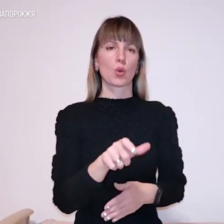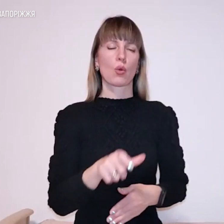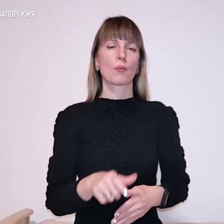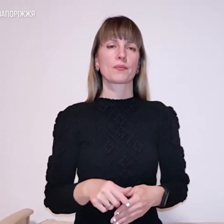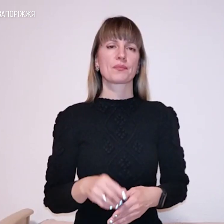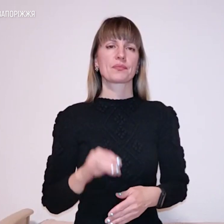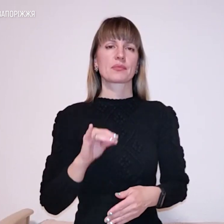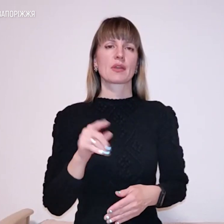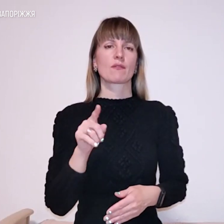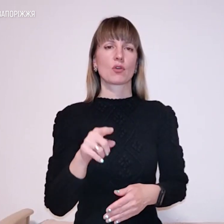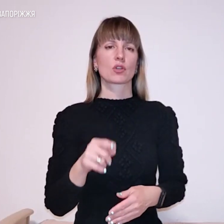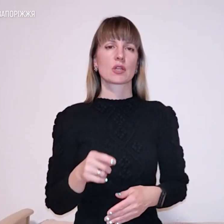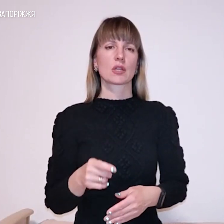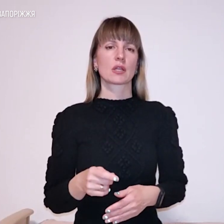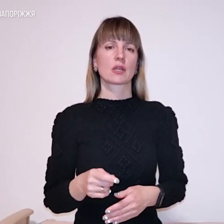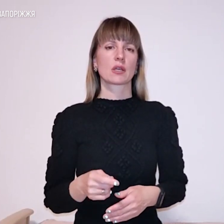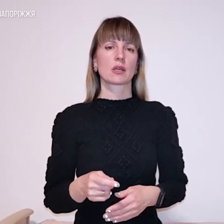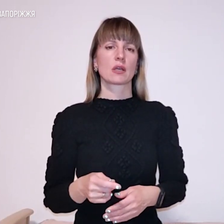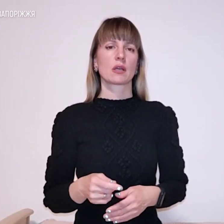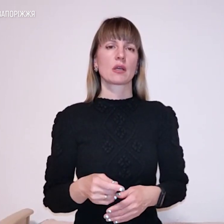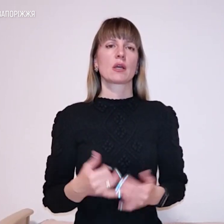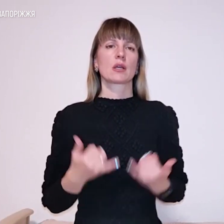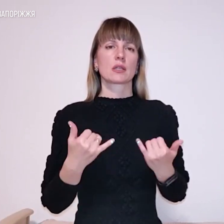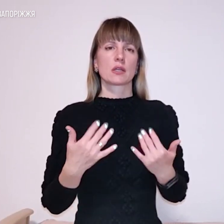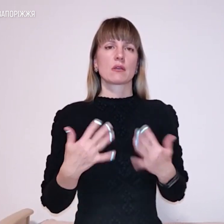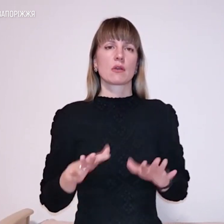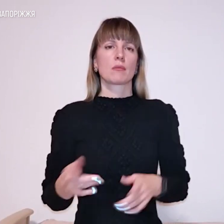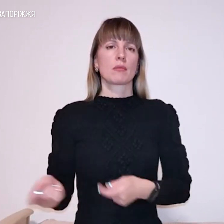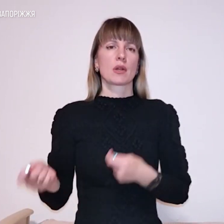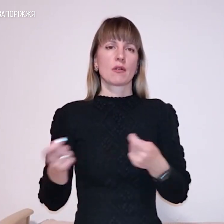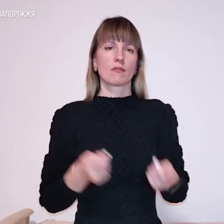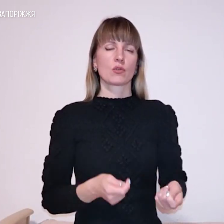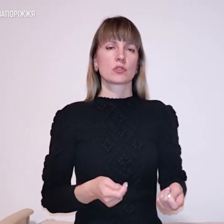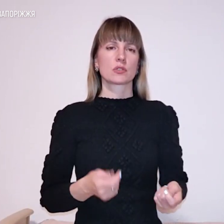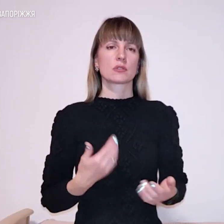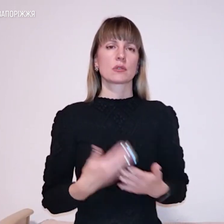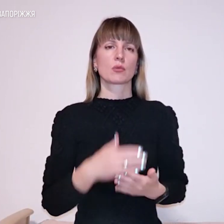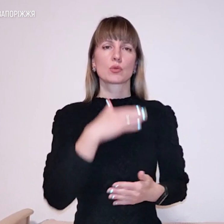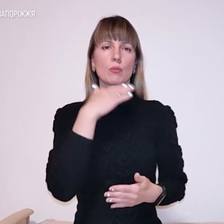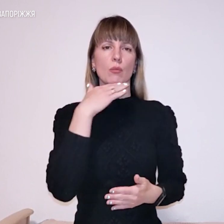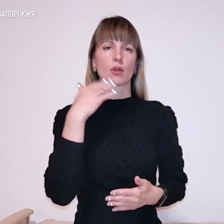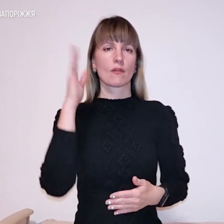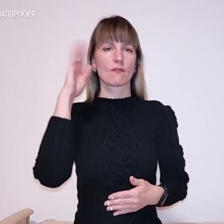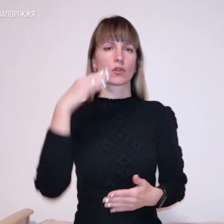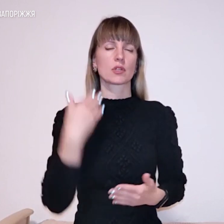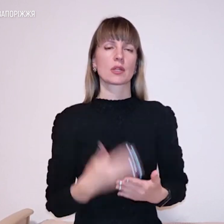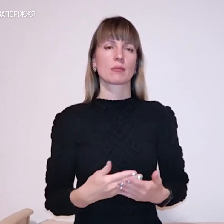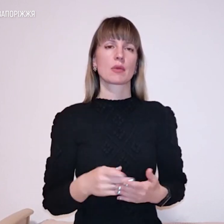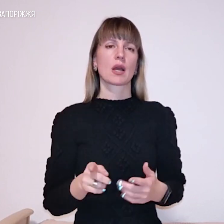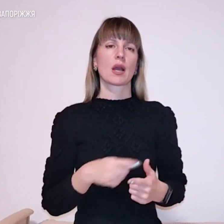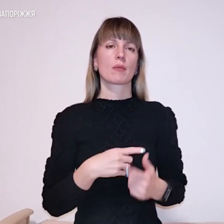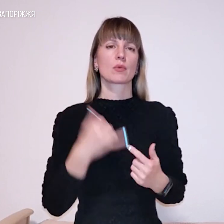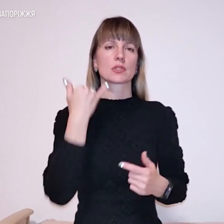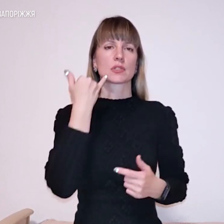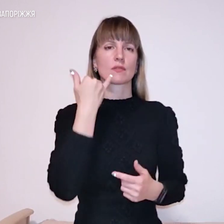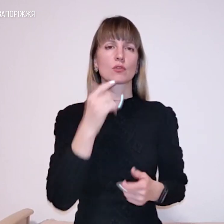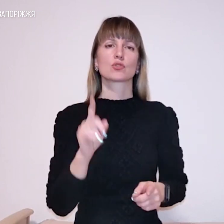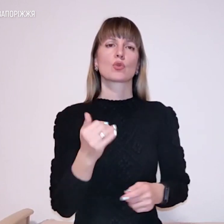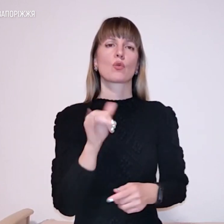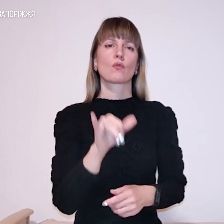І вони просто, зараз все, ми привеземо. І привозять там дуже багато води, наприклад. Або дзвонять там, чого у вас зараз